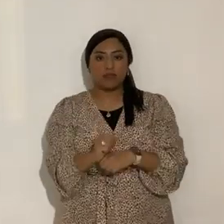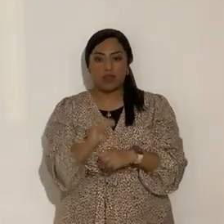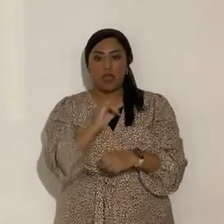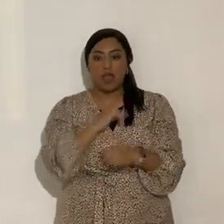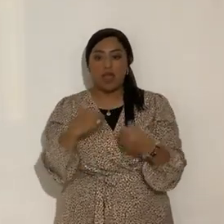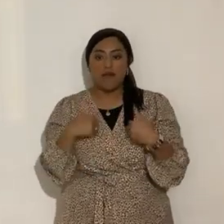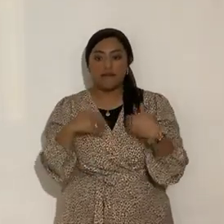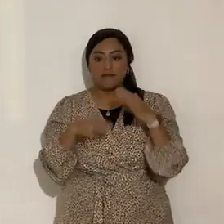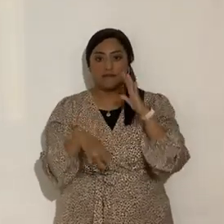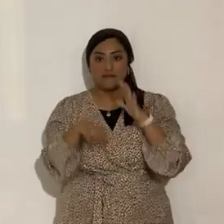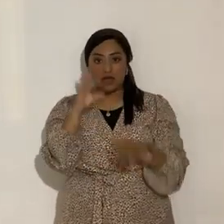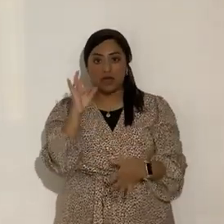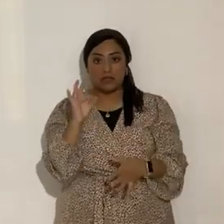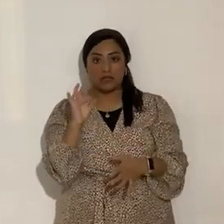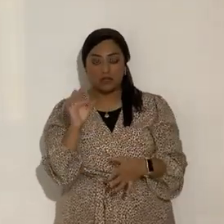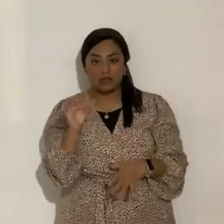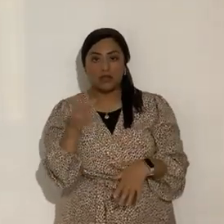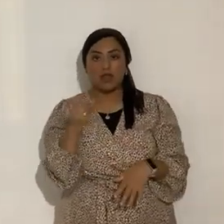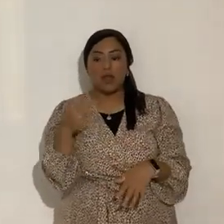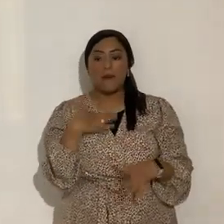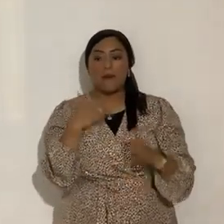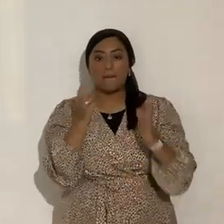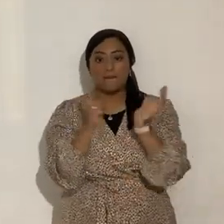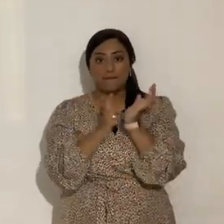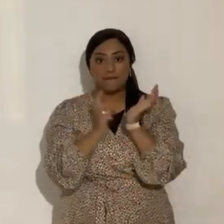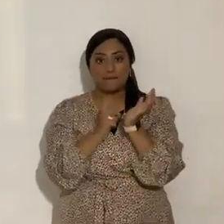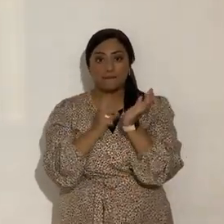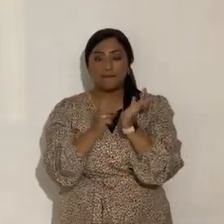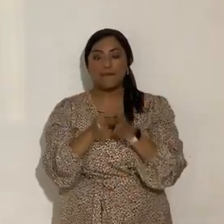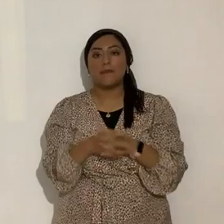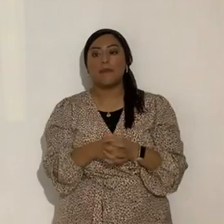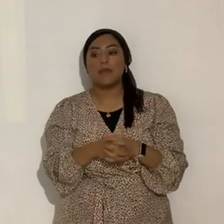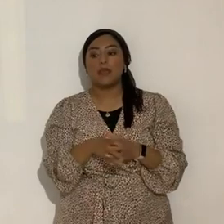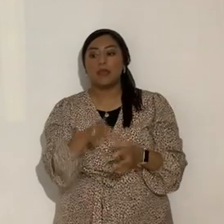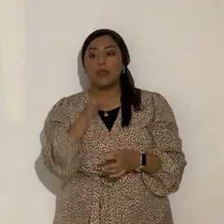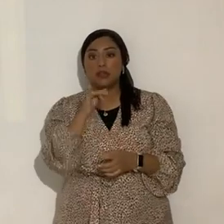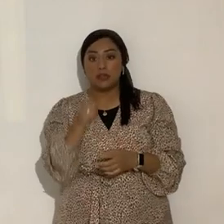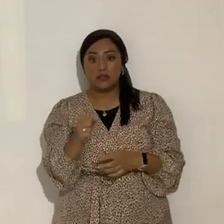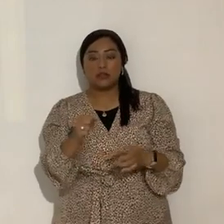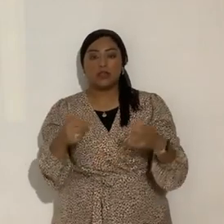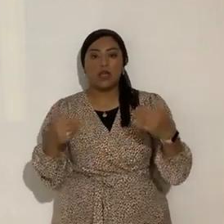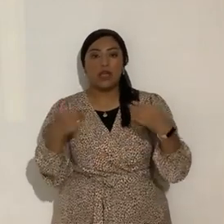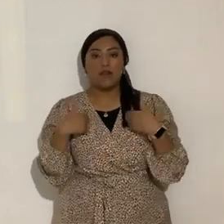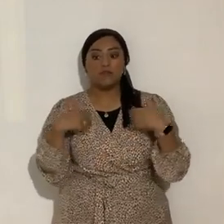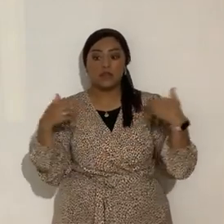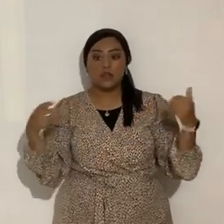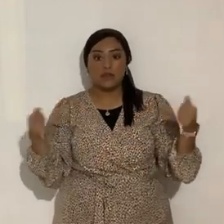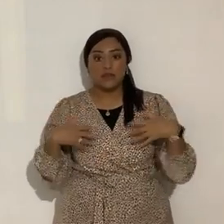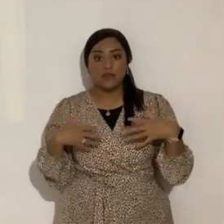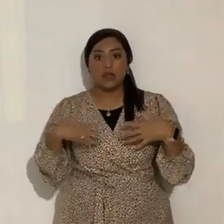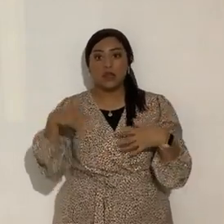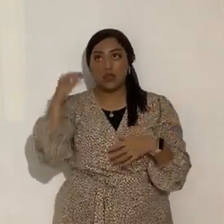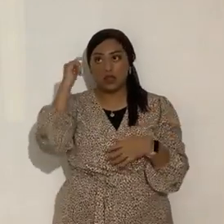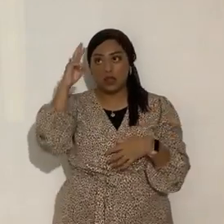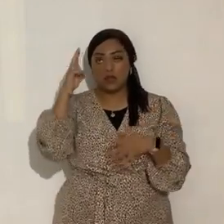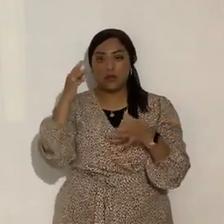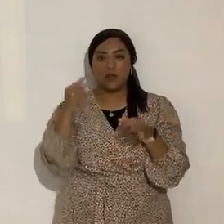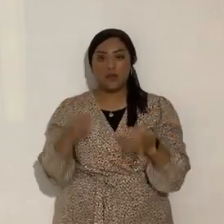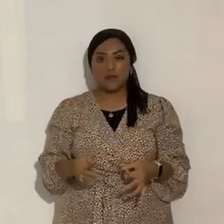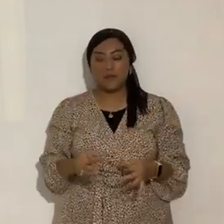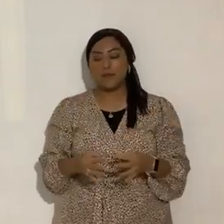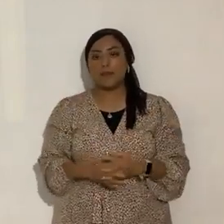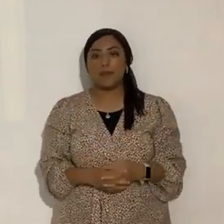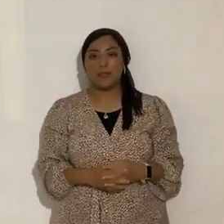yo he encontrado como ser humano y como médico es tener miedo a la voluntad de Dios.